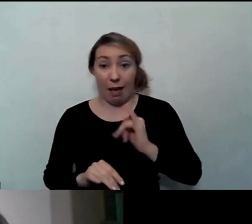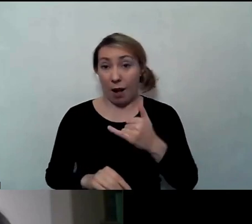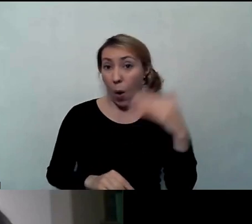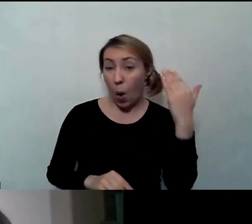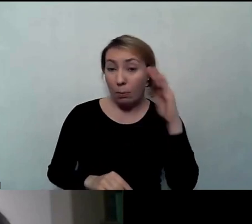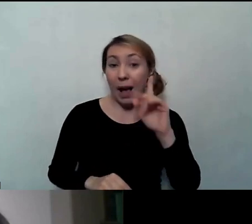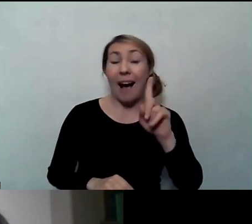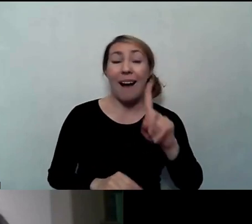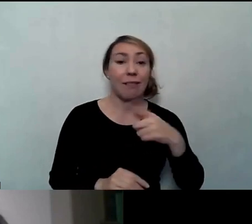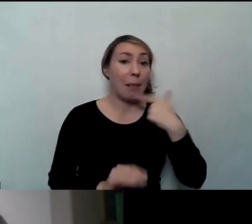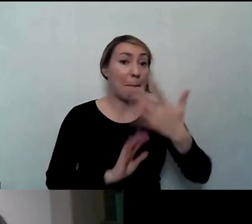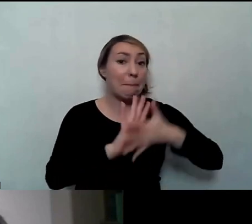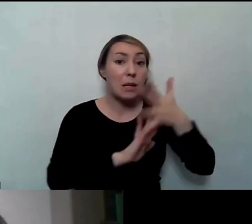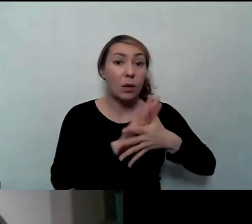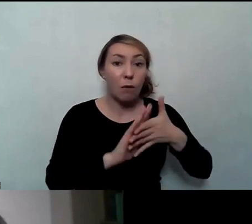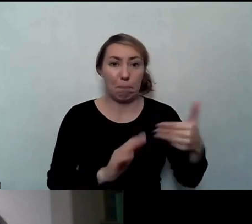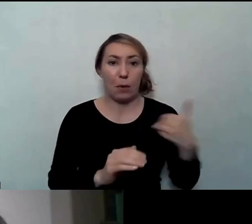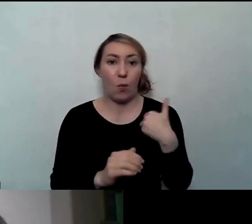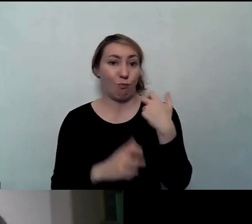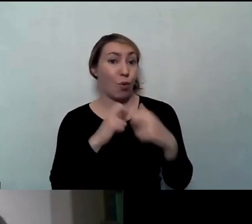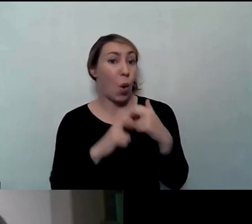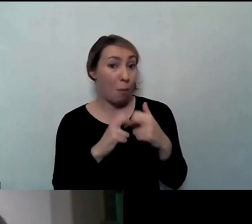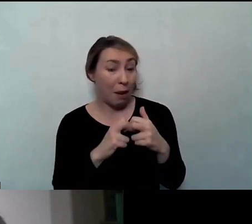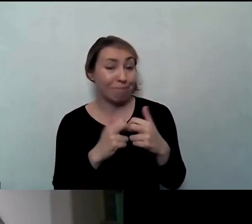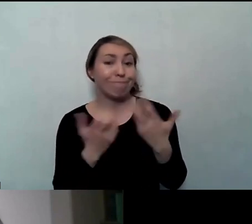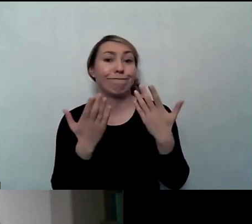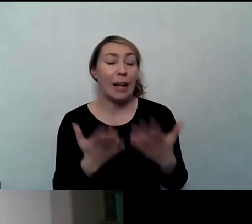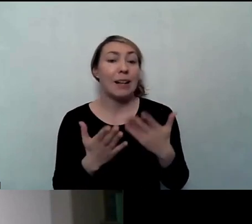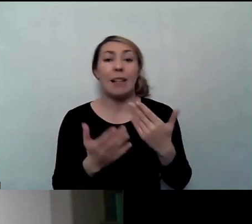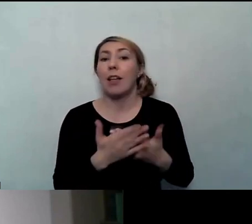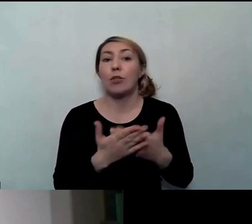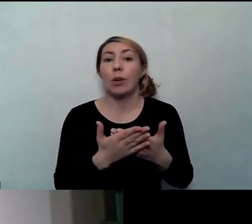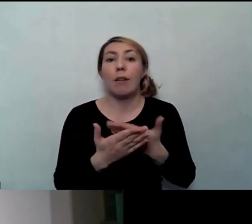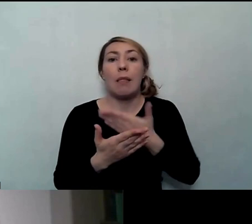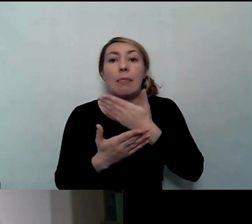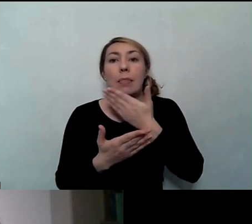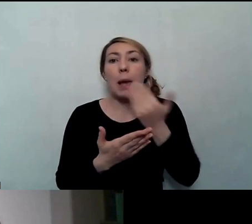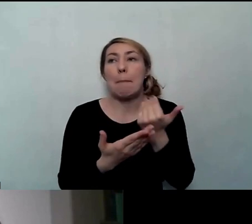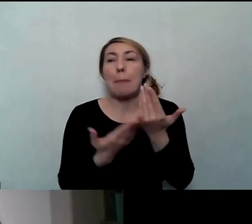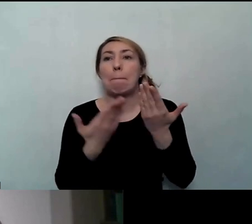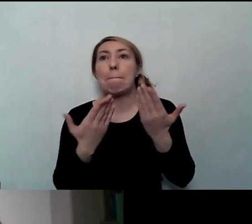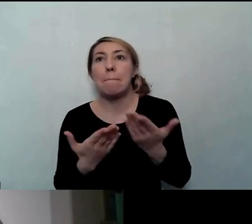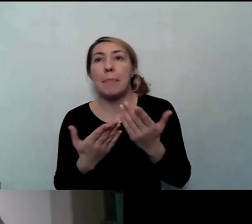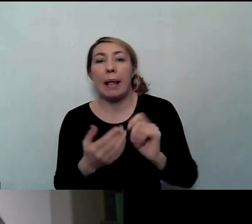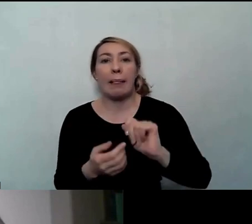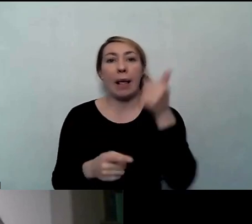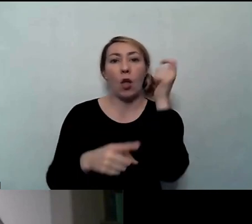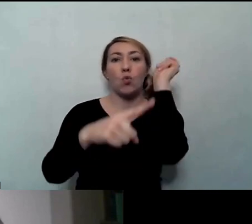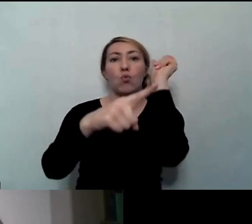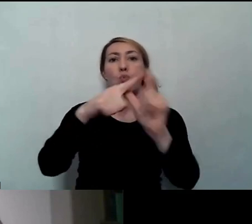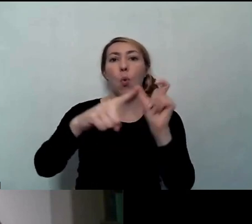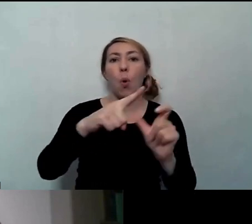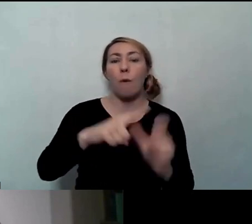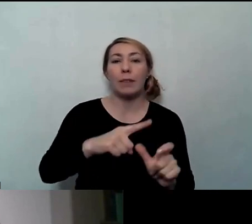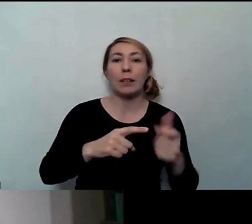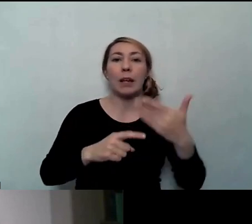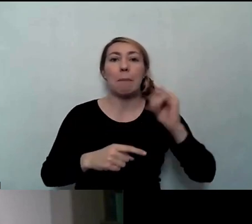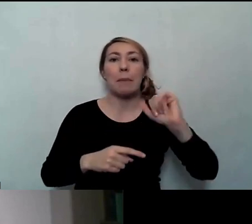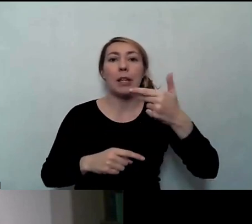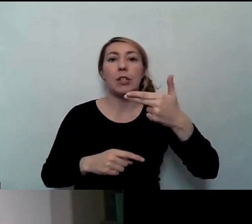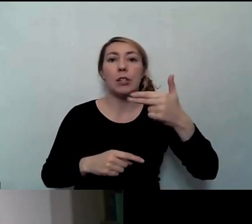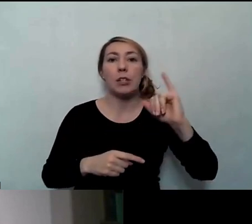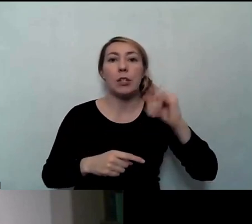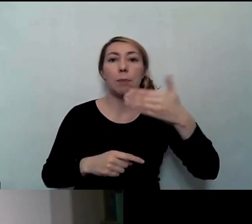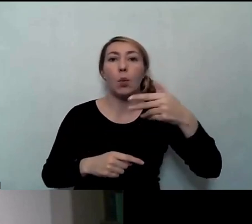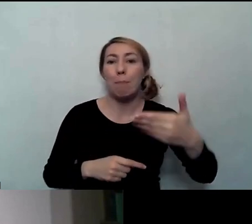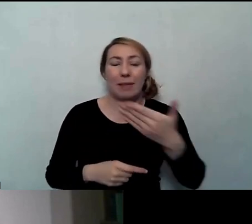języku migowym był problem związany z tym, że nie ma żadnego jednego słownika minimum,